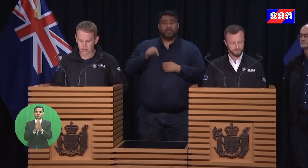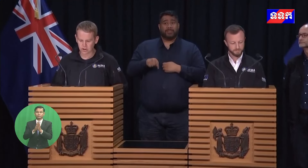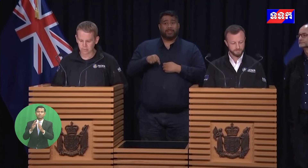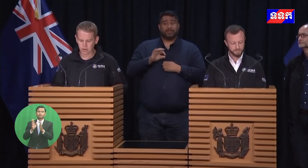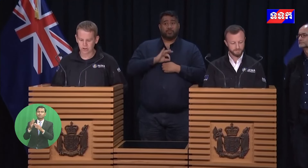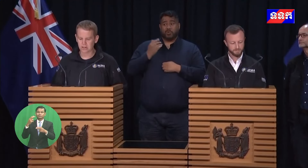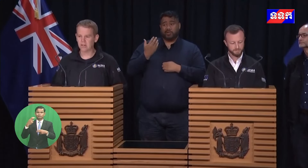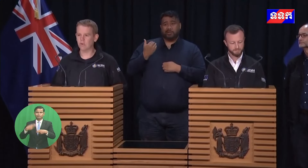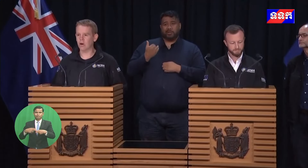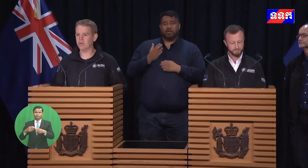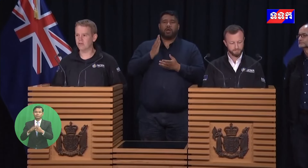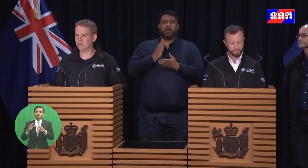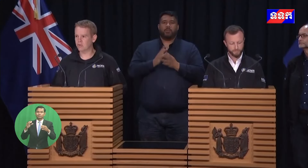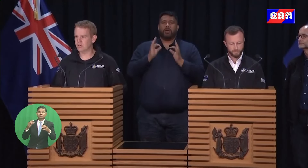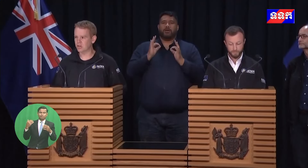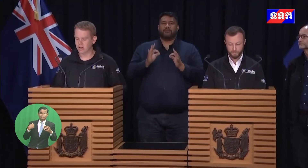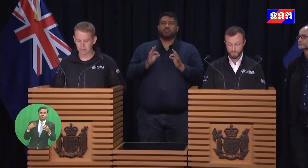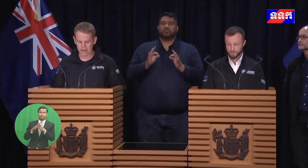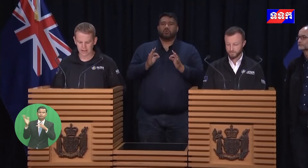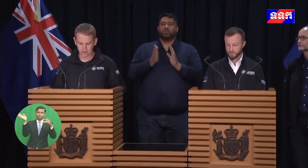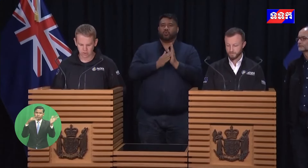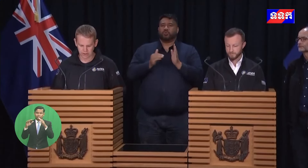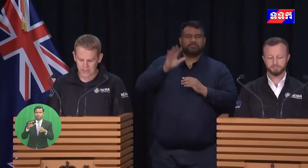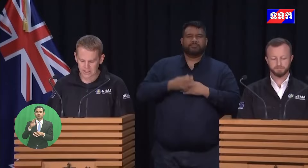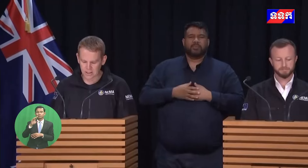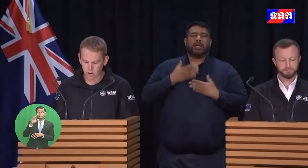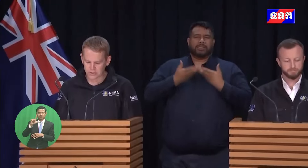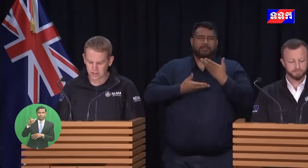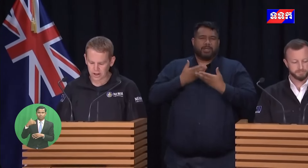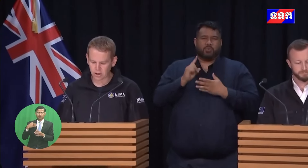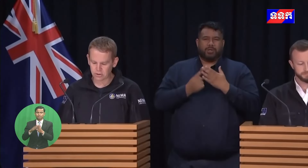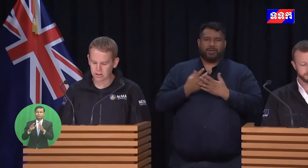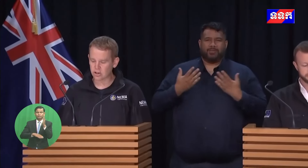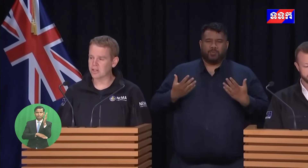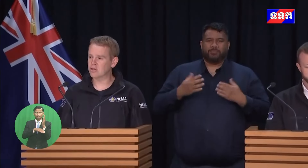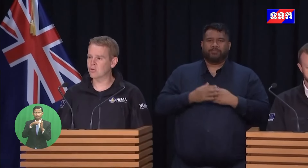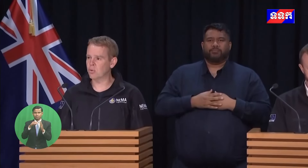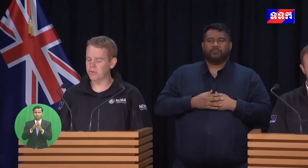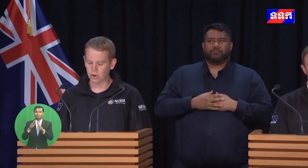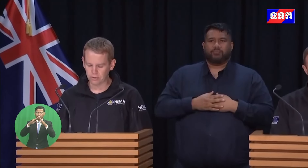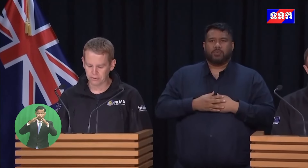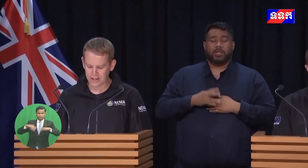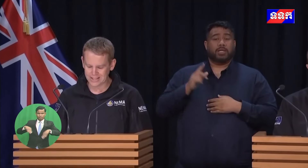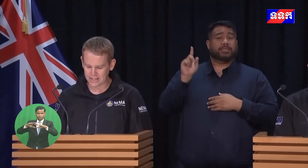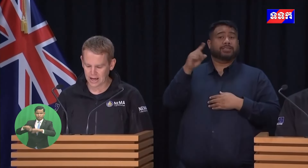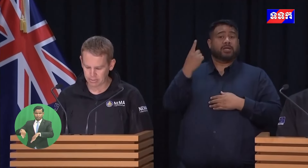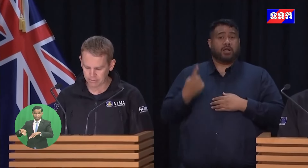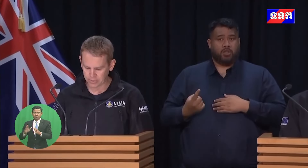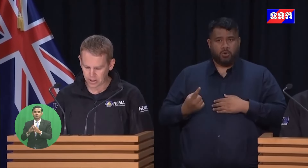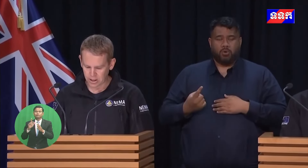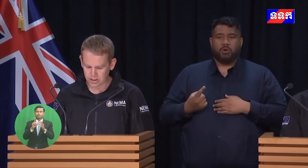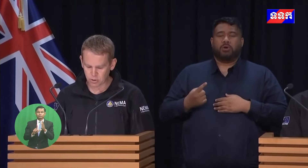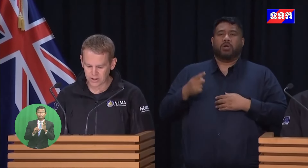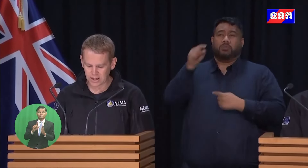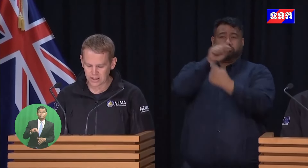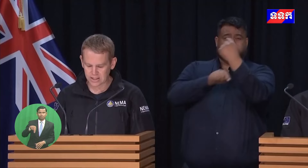អង្គារនេះក្រោយពីព្យុះស៊ីក្លូនក្រេបឺលីបានវាប្រហារបង្កឲ្យមានការជន់លិចនិងការបំផ្លិចបំផ្លាញនៅតំបន់ភាគខាងជើងនៃ